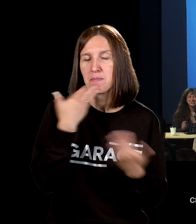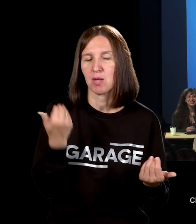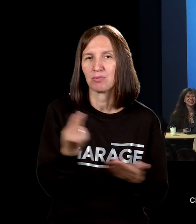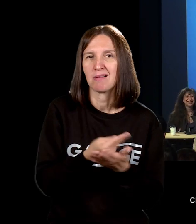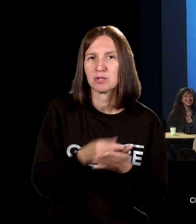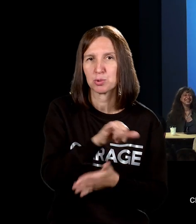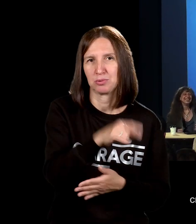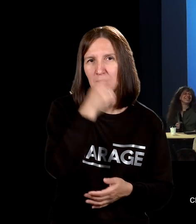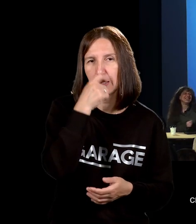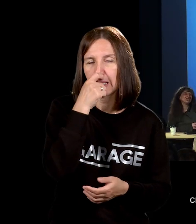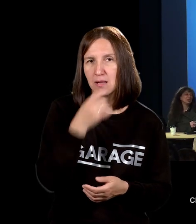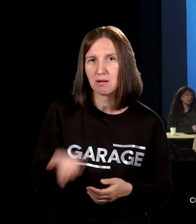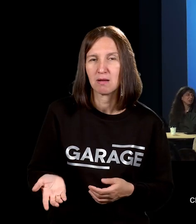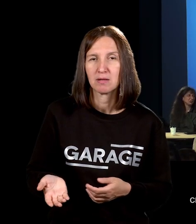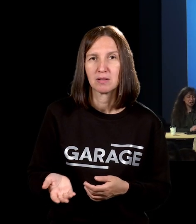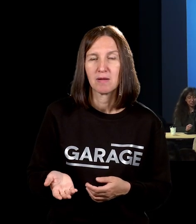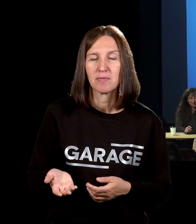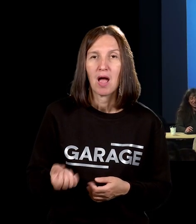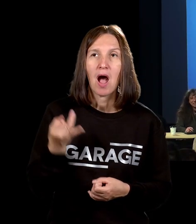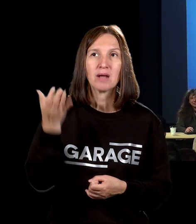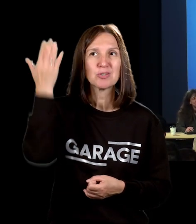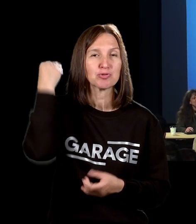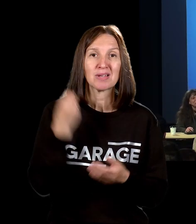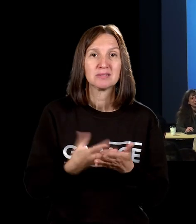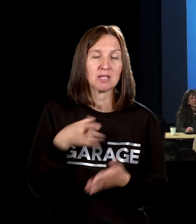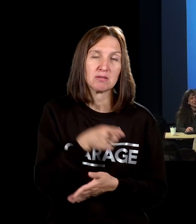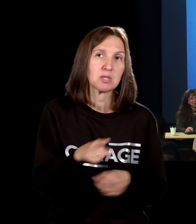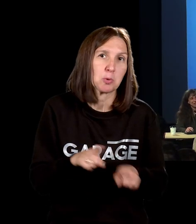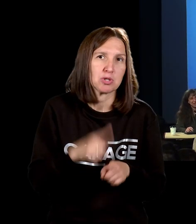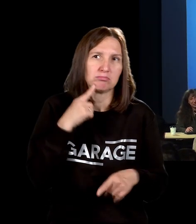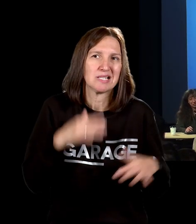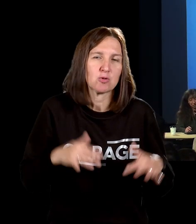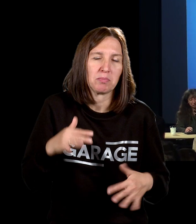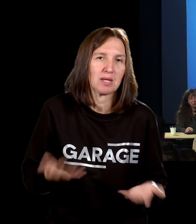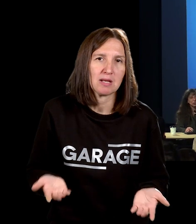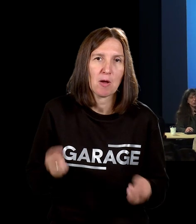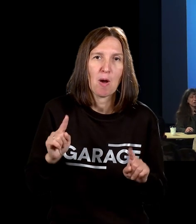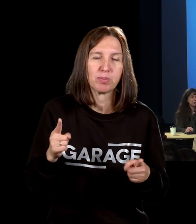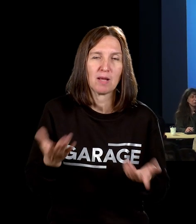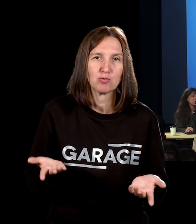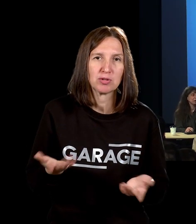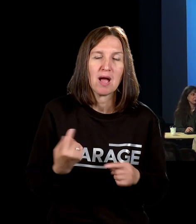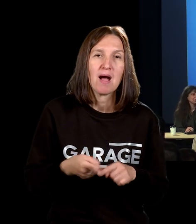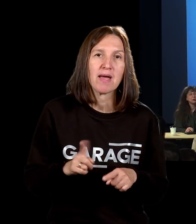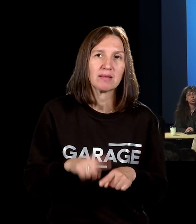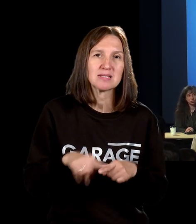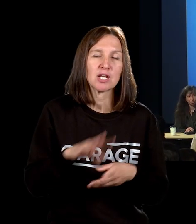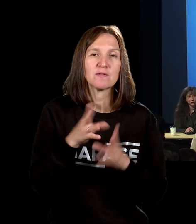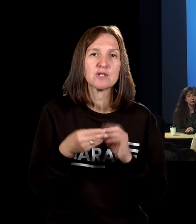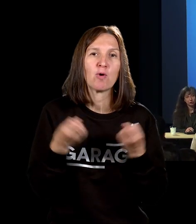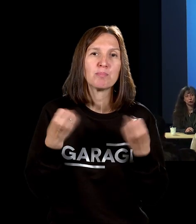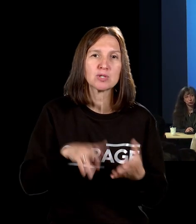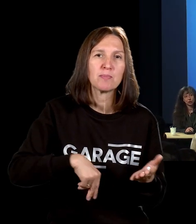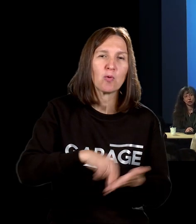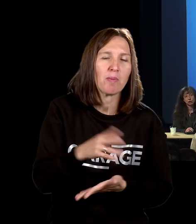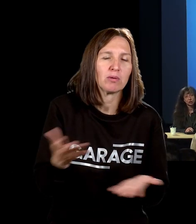фанаты фашизма, да. Вот что, чем это стало и что с этим делать, да, и вообще можно ли о таких серьезных